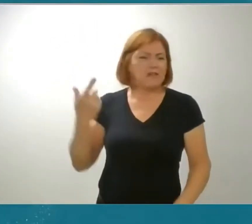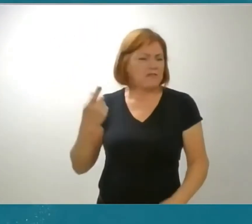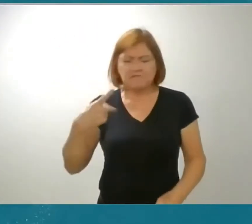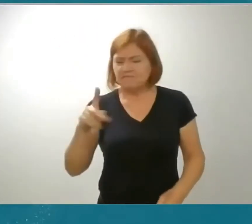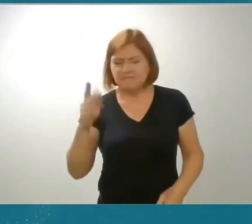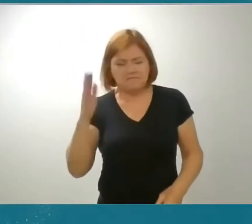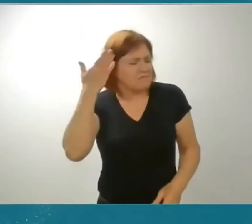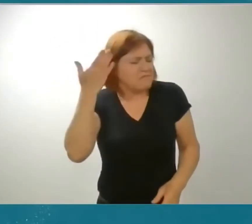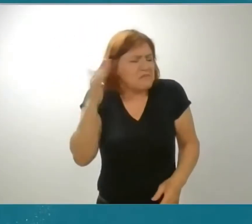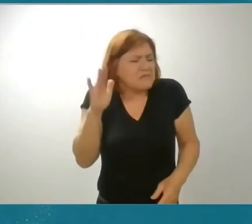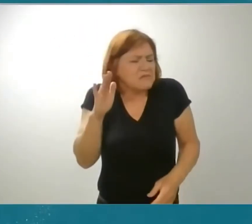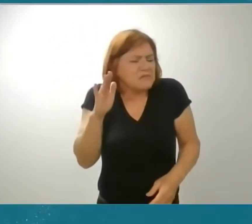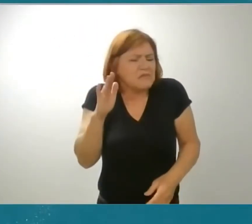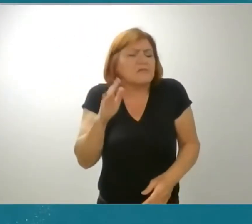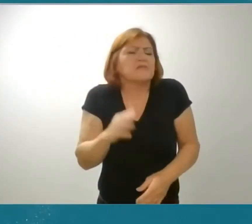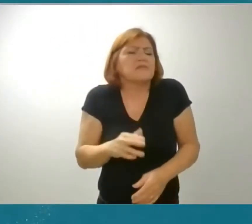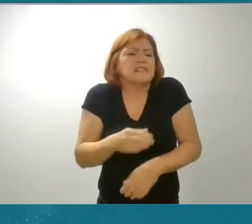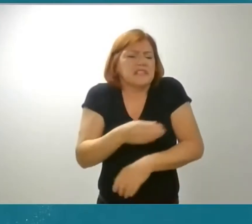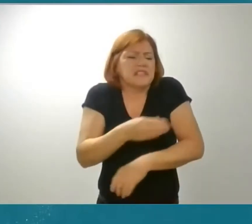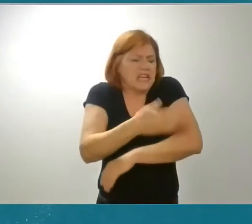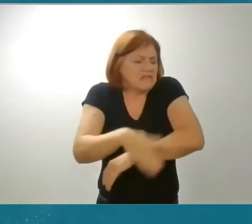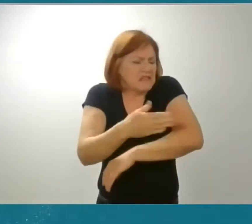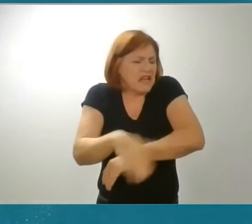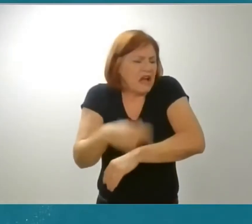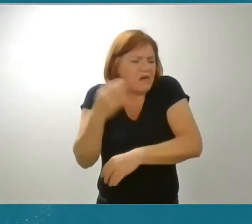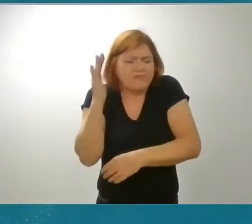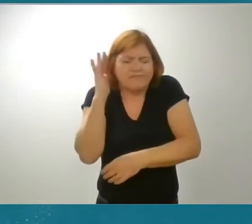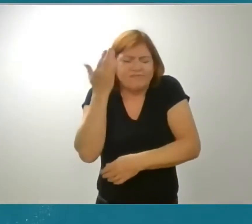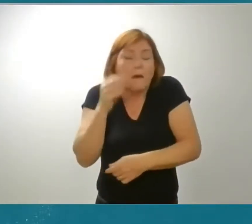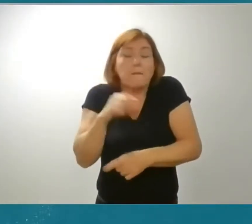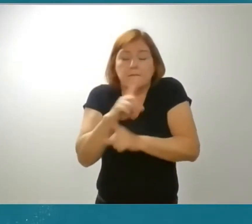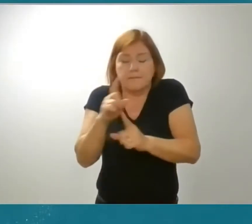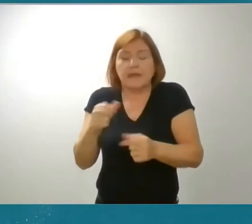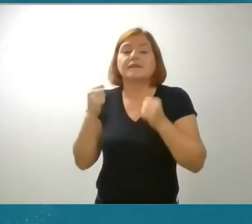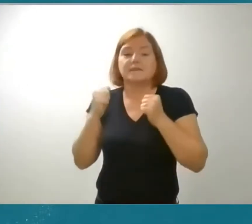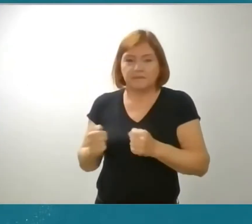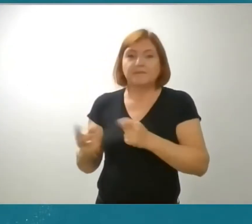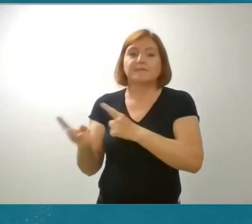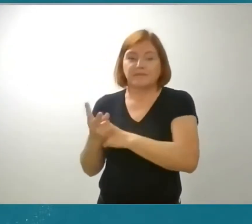saíram 400 famílias para evangelizar México. Quanto tempo atrás?